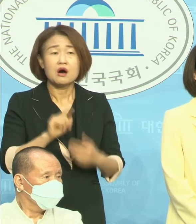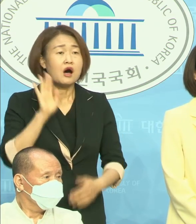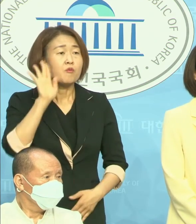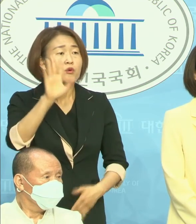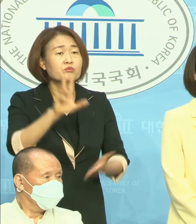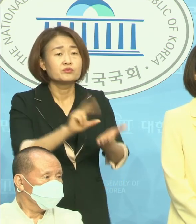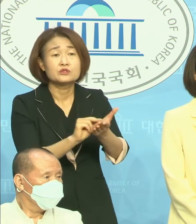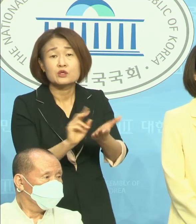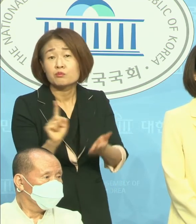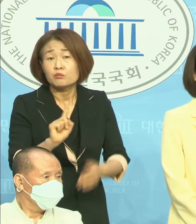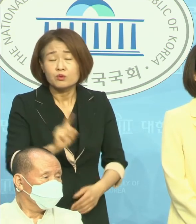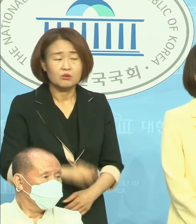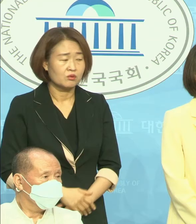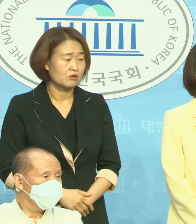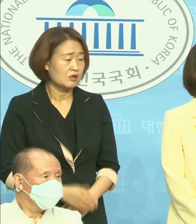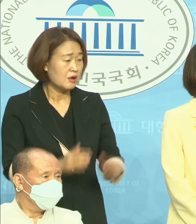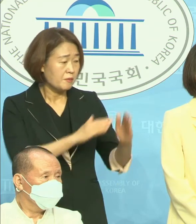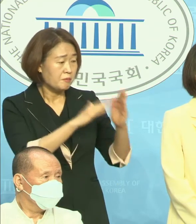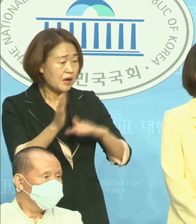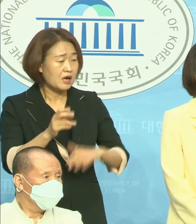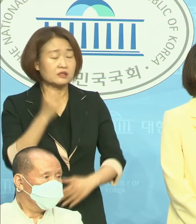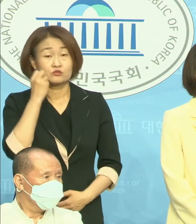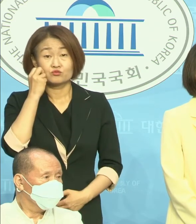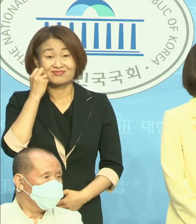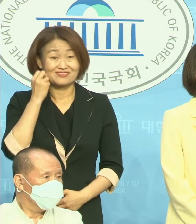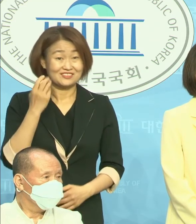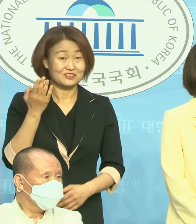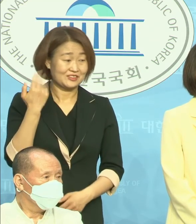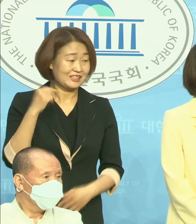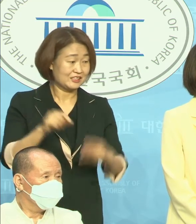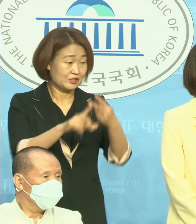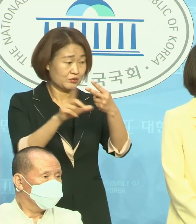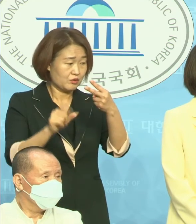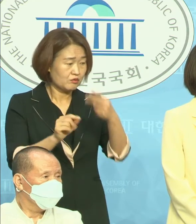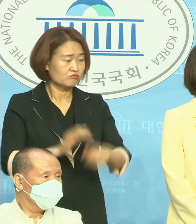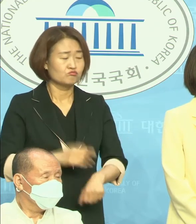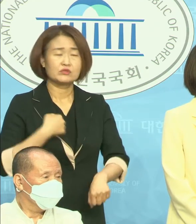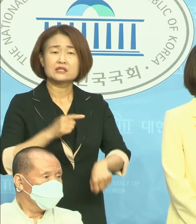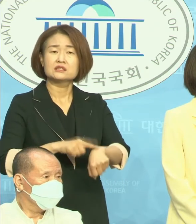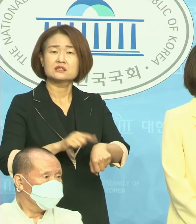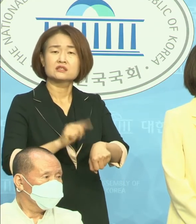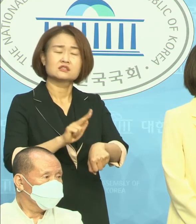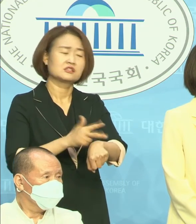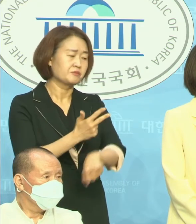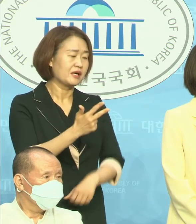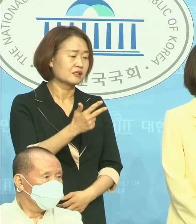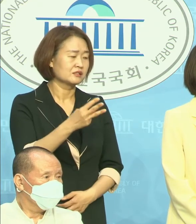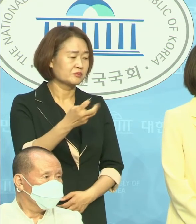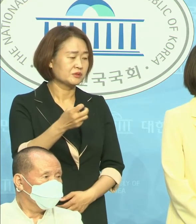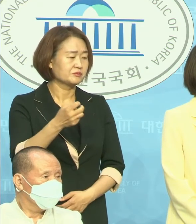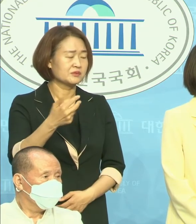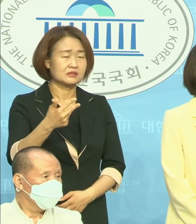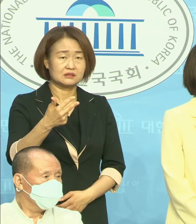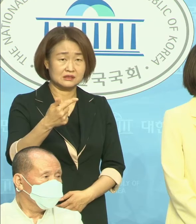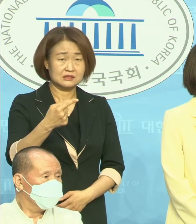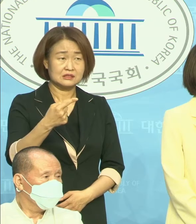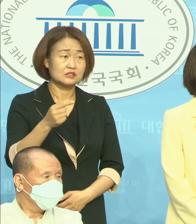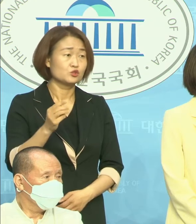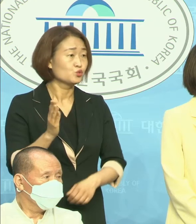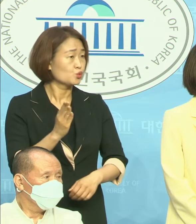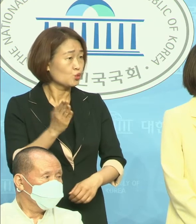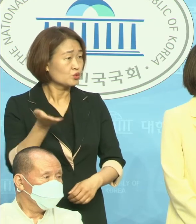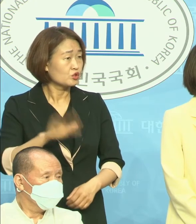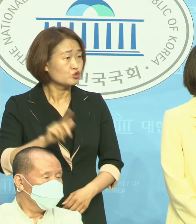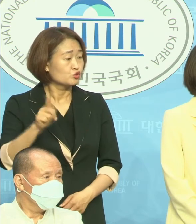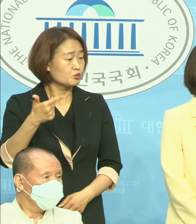주택의 이사 온지 두달 지난 2월 731 시간이었던 아예 활동 지원 시간이 630